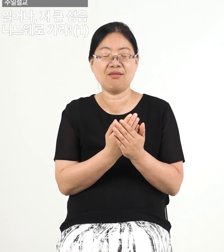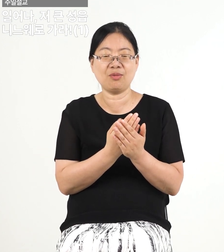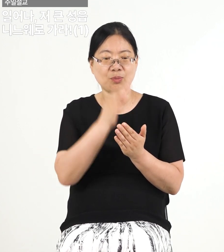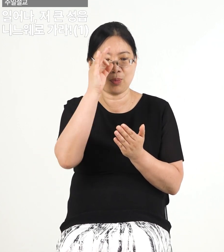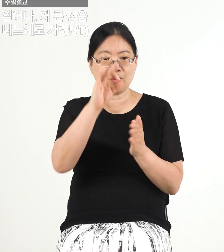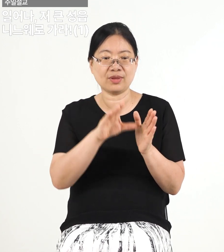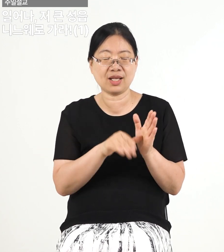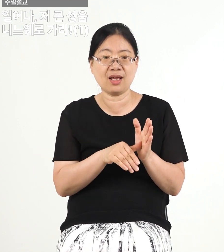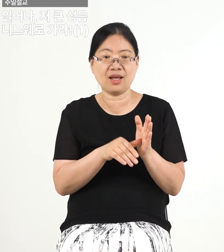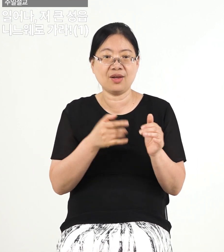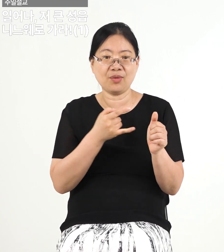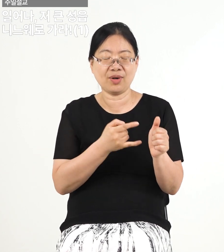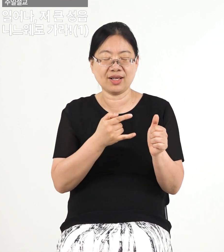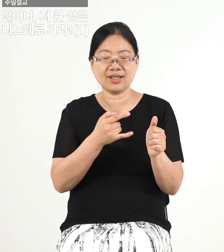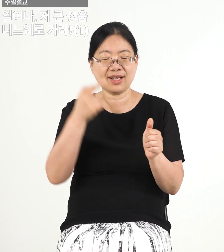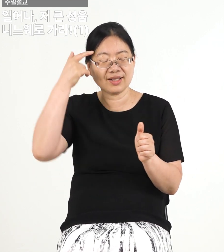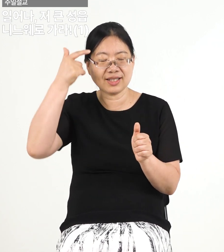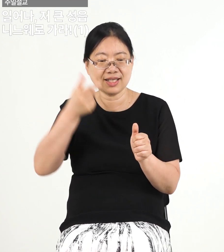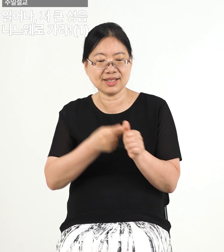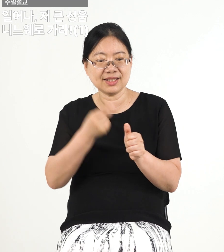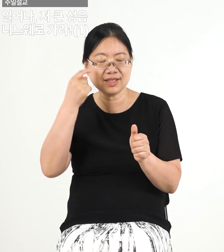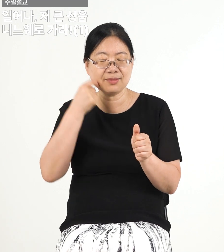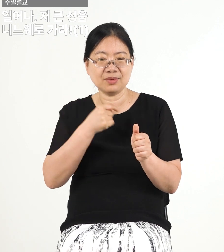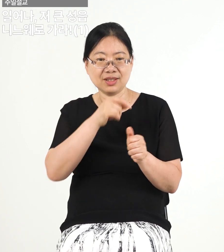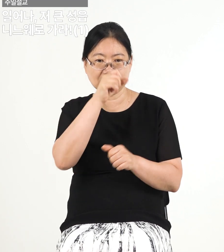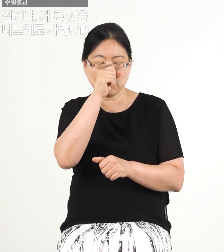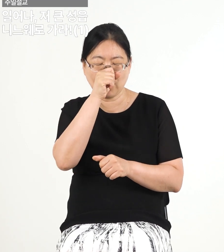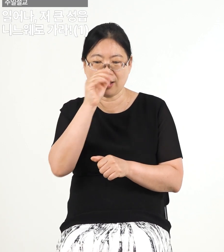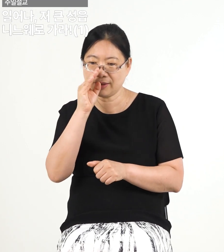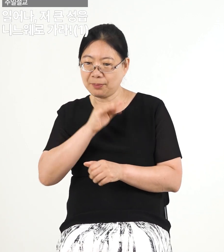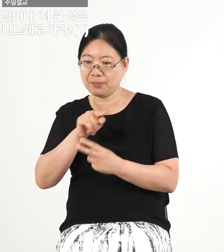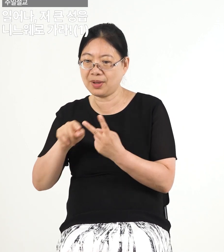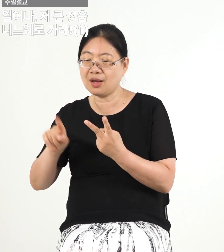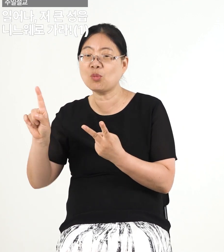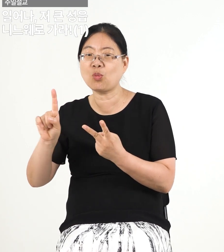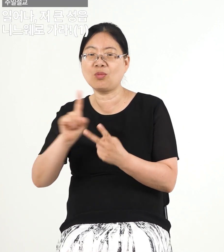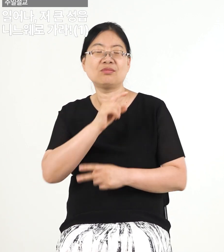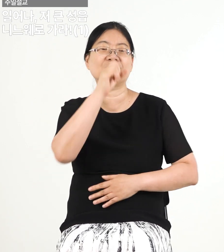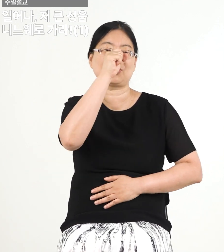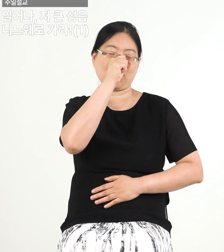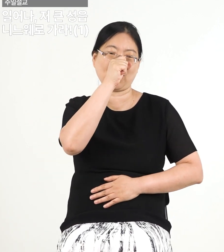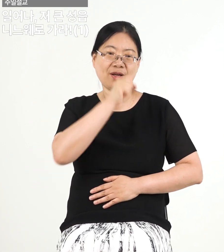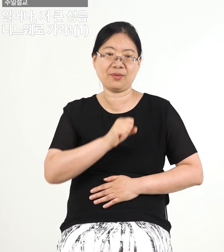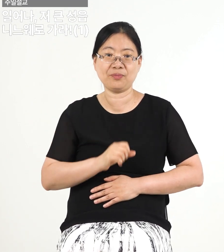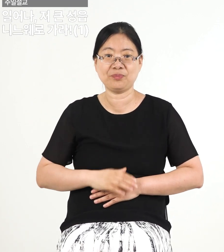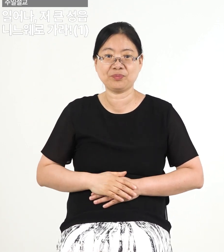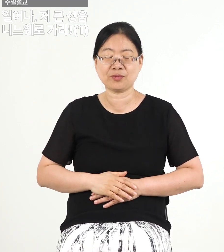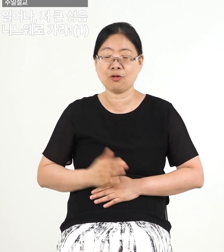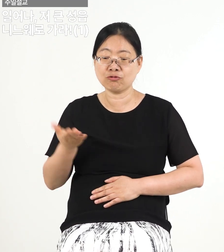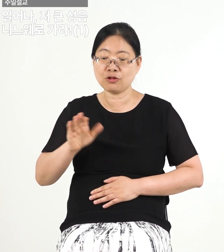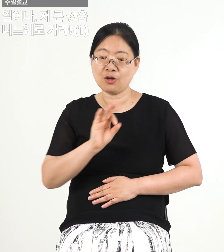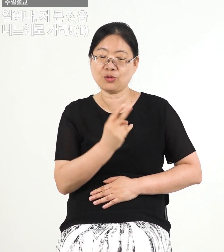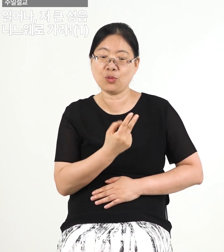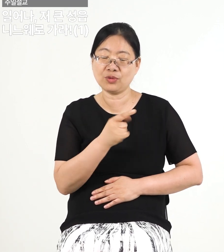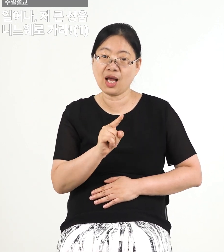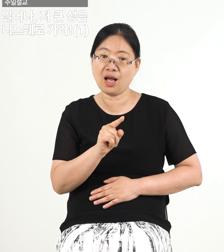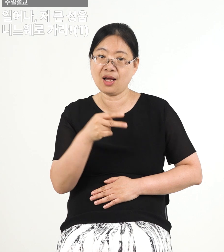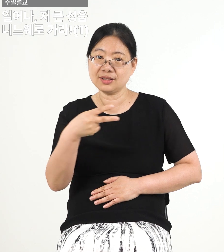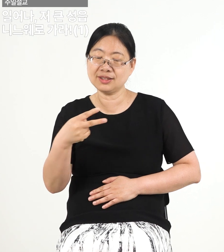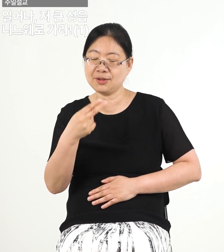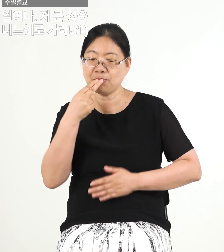느낌이 부정적입니까? 긍정적입니까? 긍정적이죠. 요나, 비둘기. 비둘기는